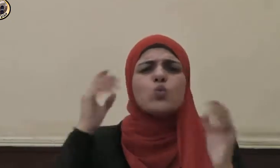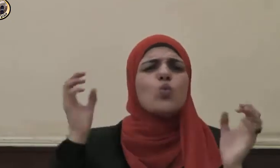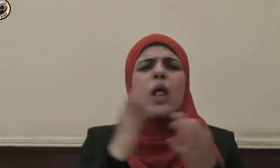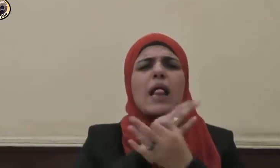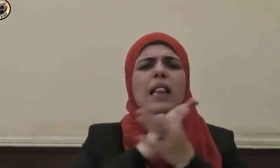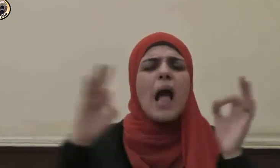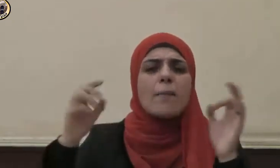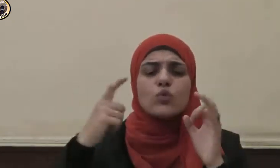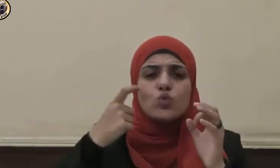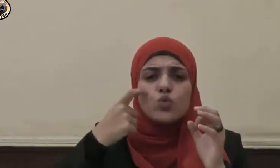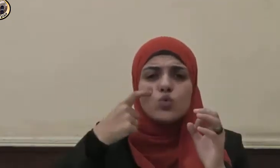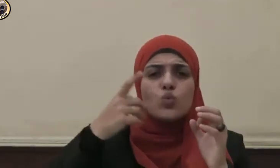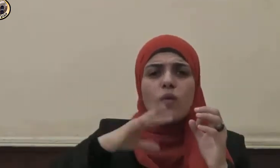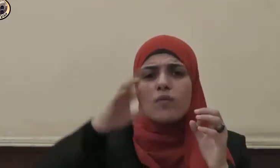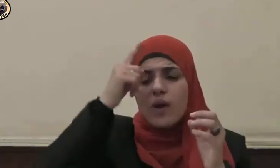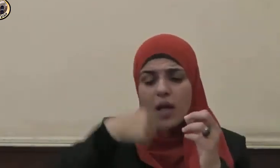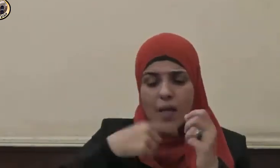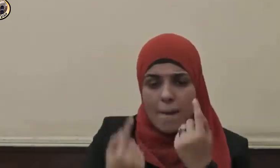سبب للزرع